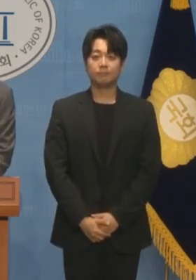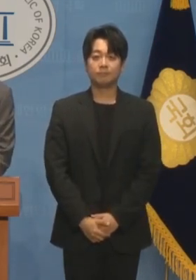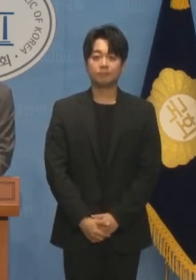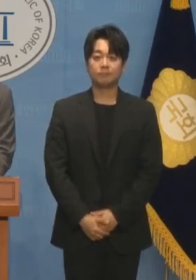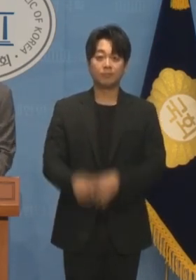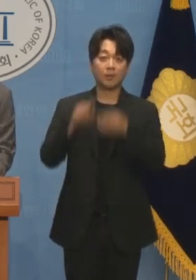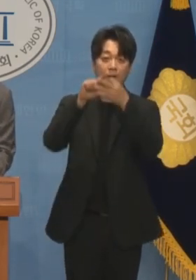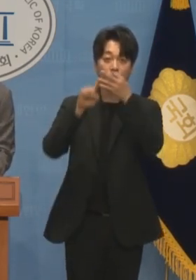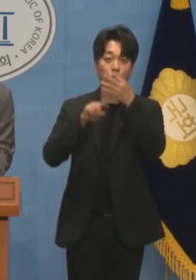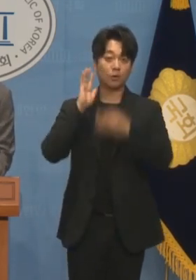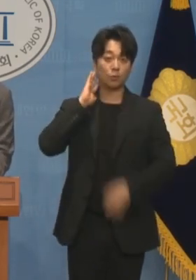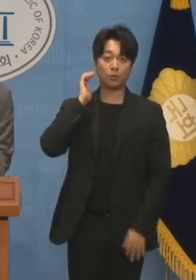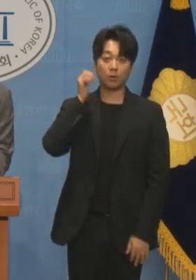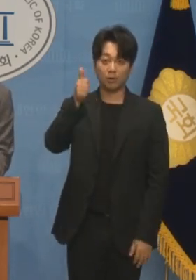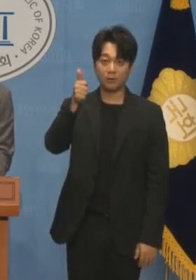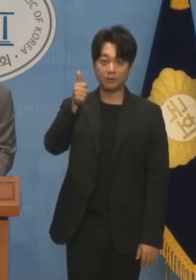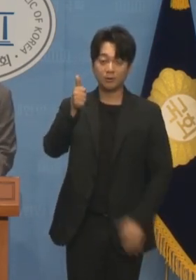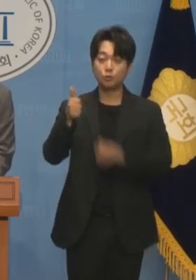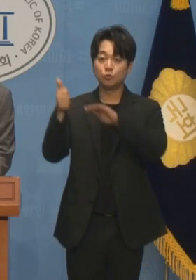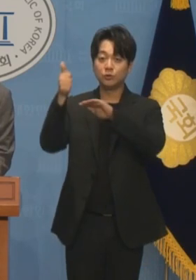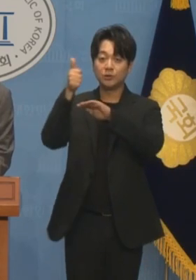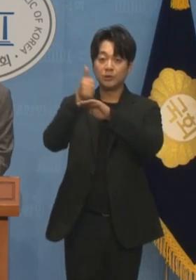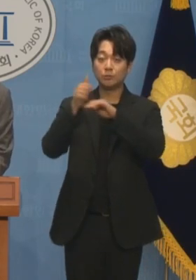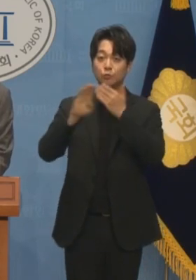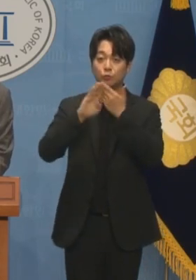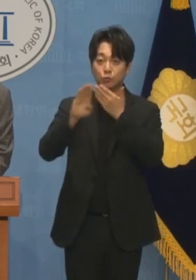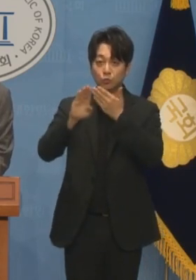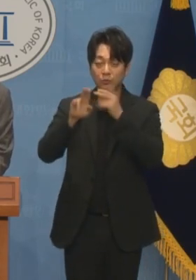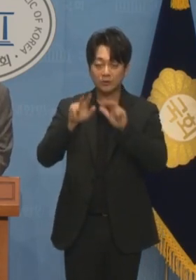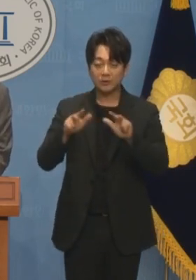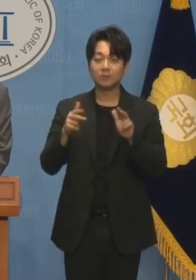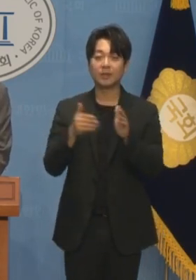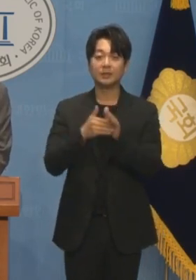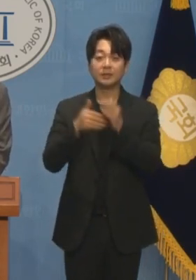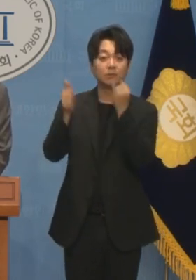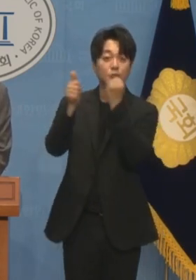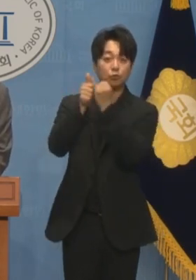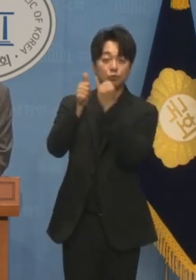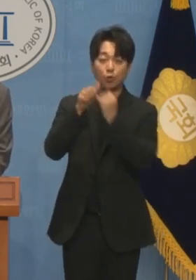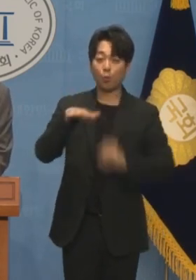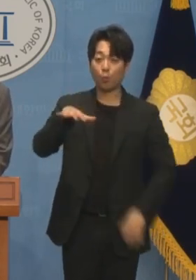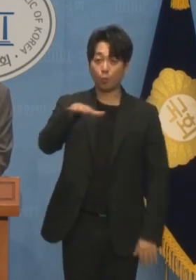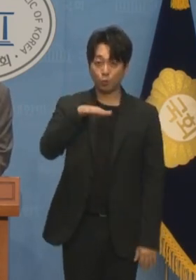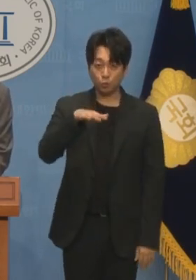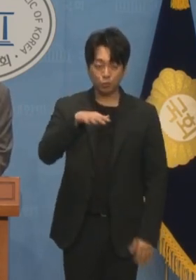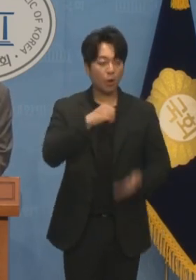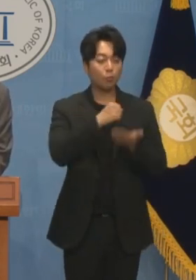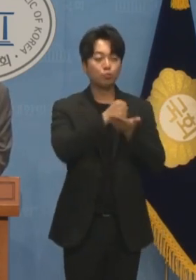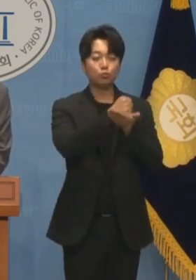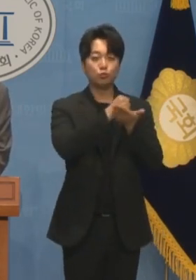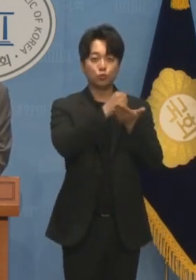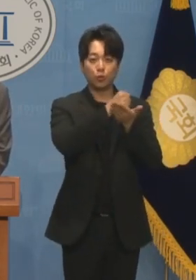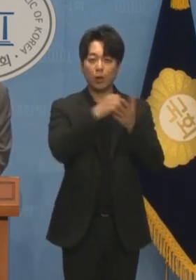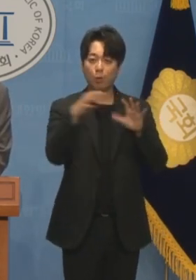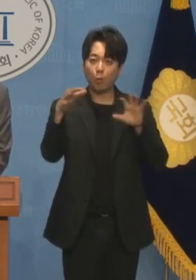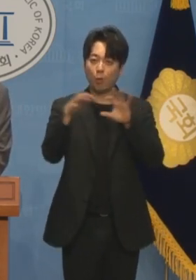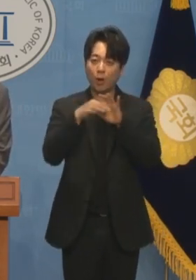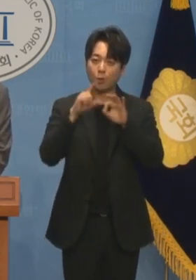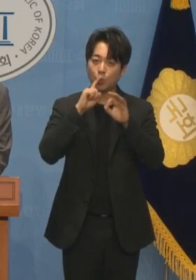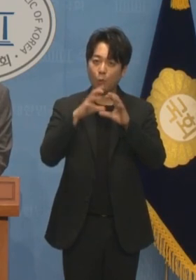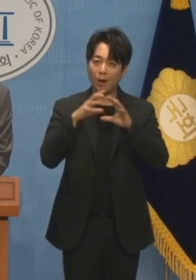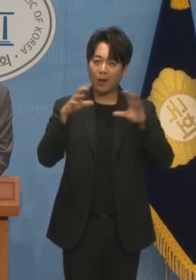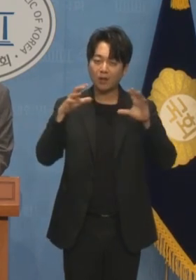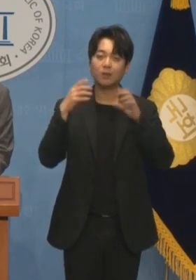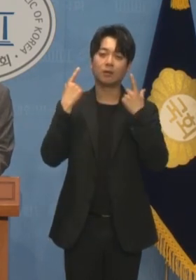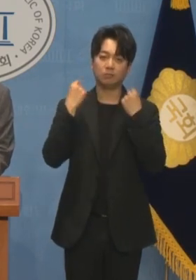윤석열 대통령은 취임 후부터 그 김건희 여사와 함께 이게 무속 논란이 사실 끊이지 않았습니다. 그래서